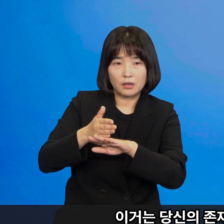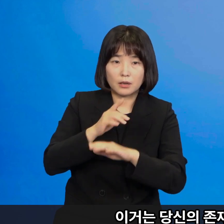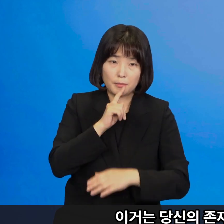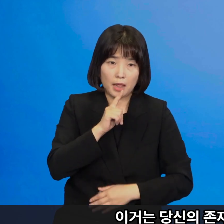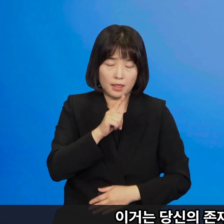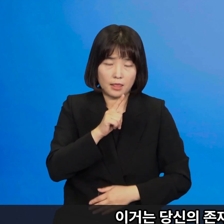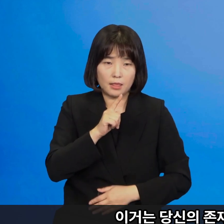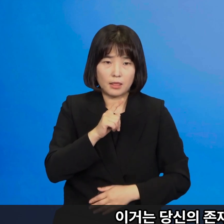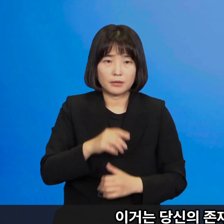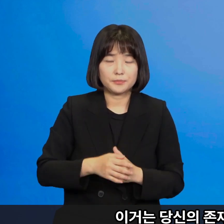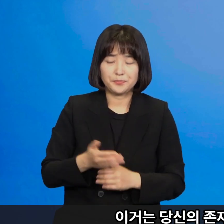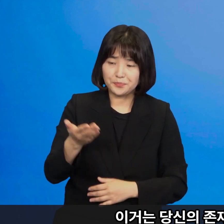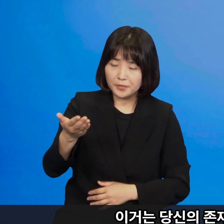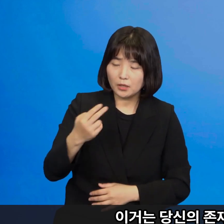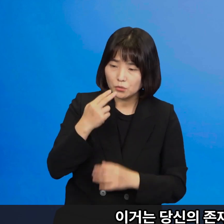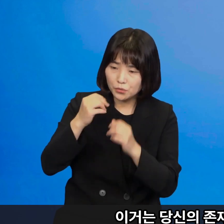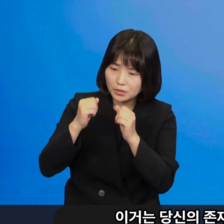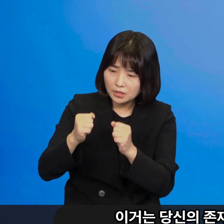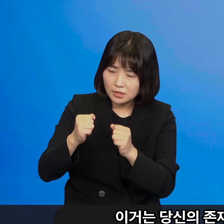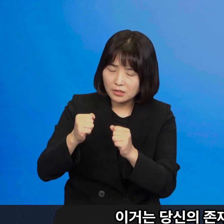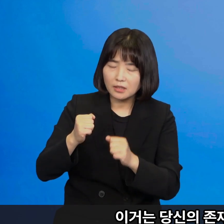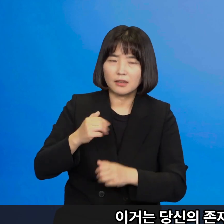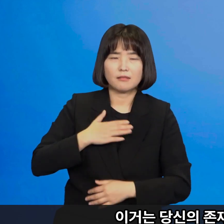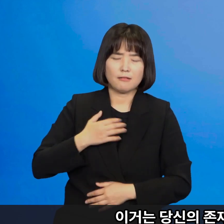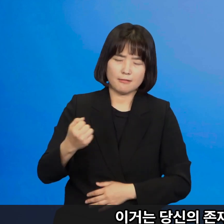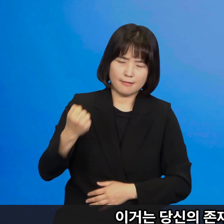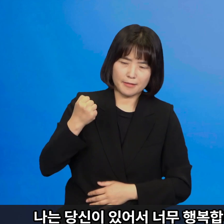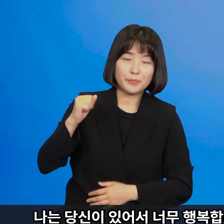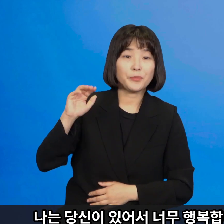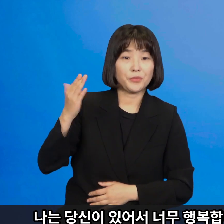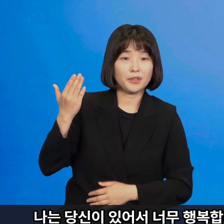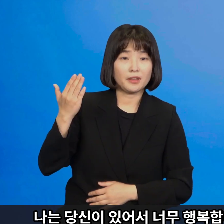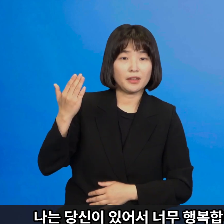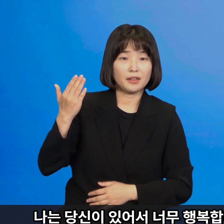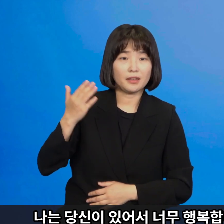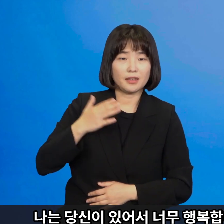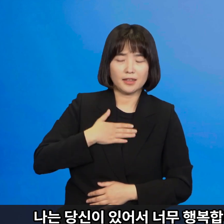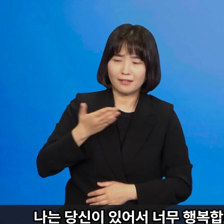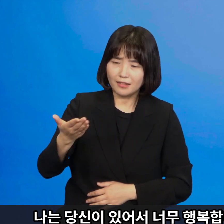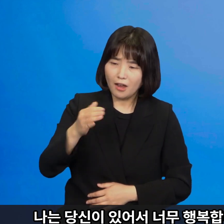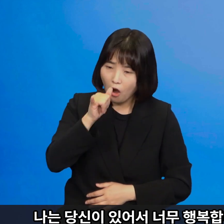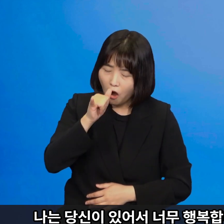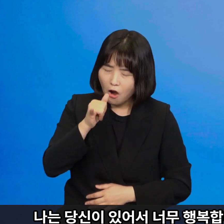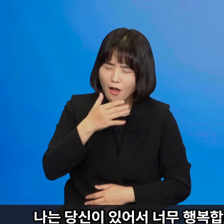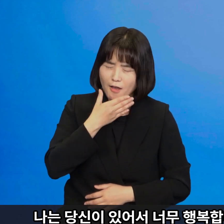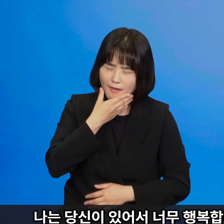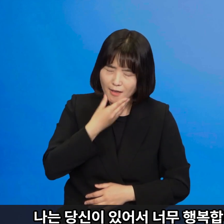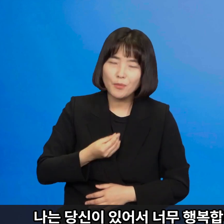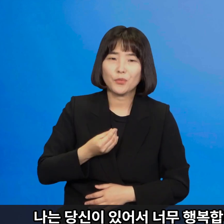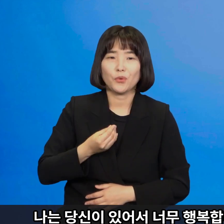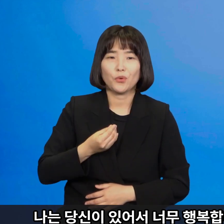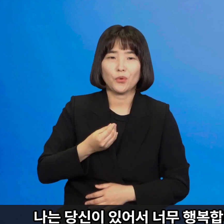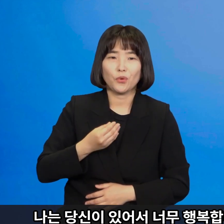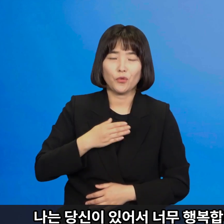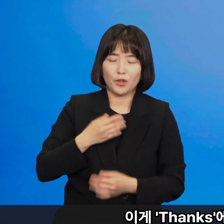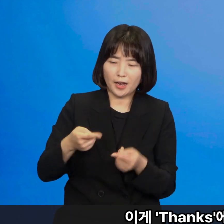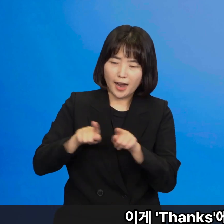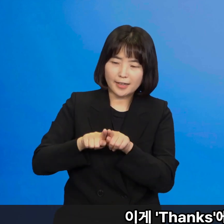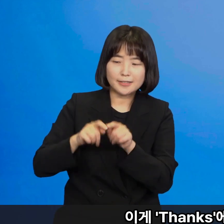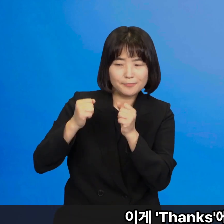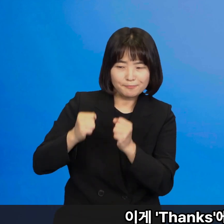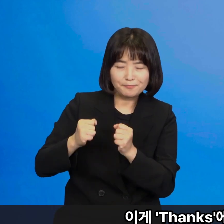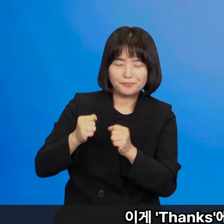이거는 당신의 존재가 내게 힘이 됩니다. 나는 당신이 있어서 너무 행복합니다. 내 곁에 있어줘서 고맙습니다.